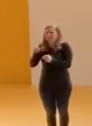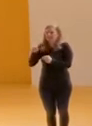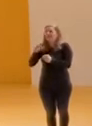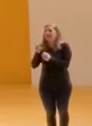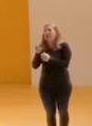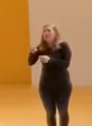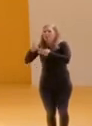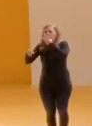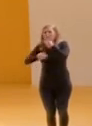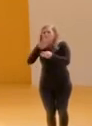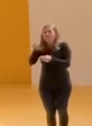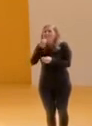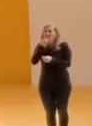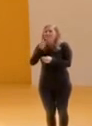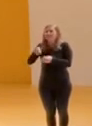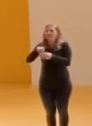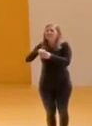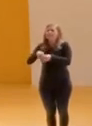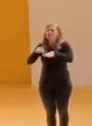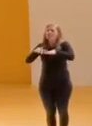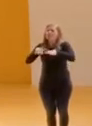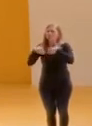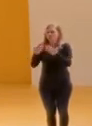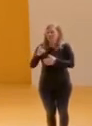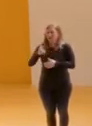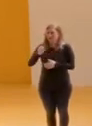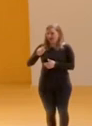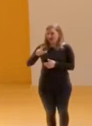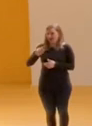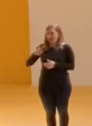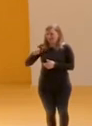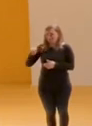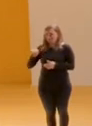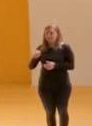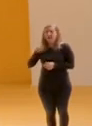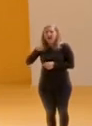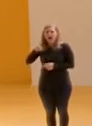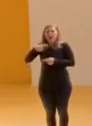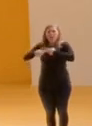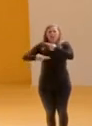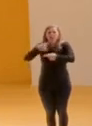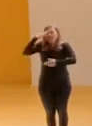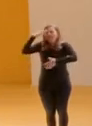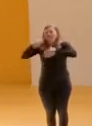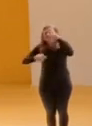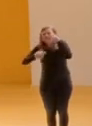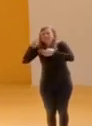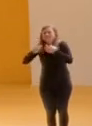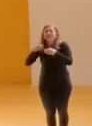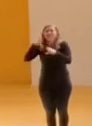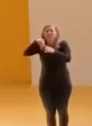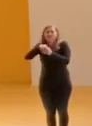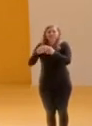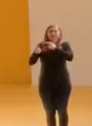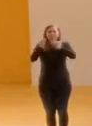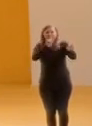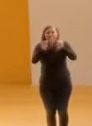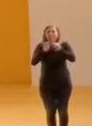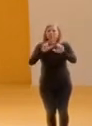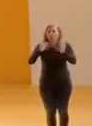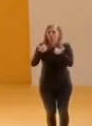pożywienia gęstego kalorycznie co więcej ten proces zastanawiania się on obejmuje z jednej strony